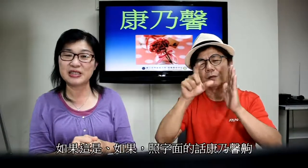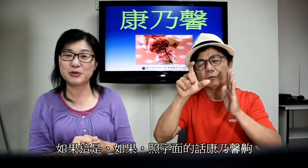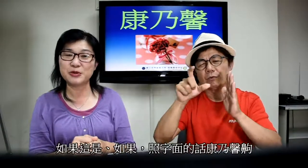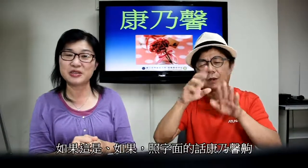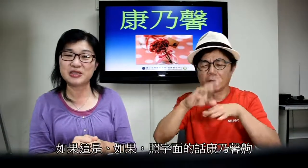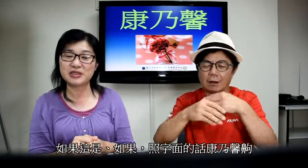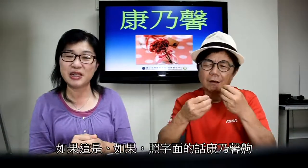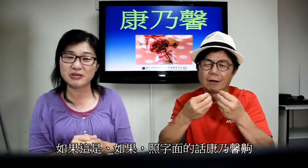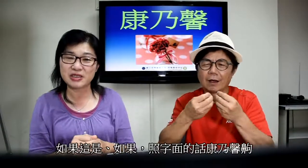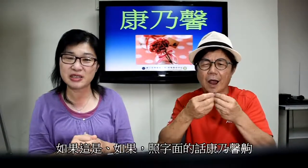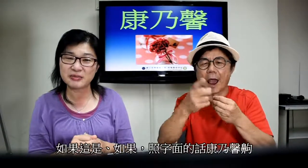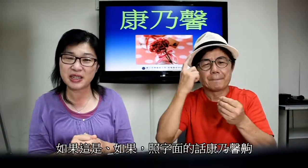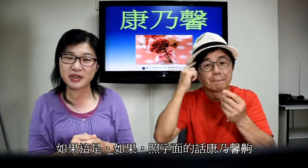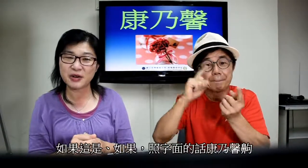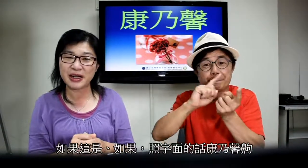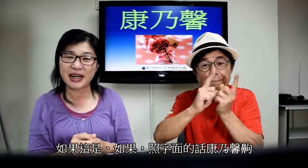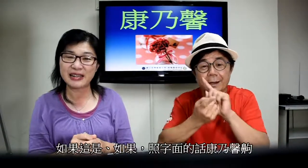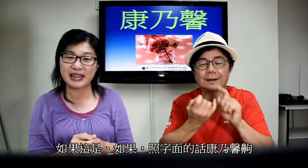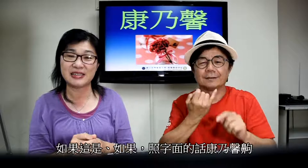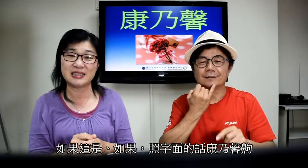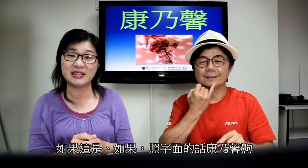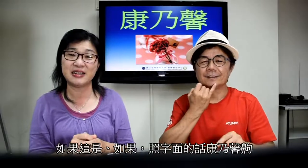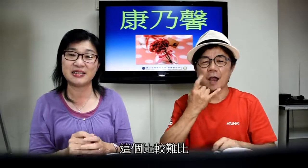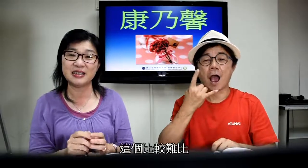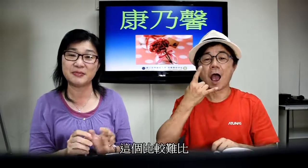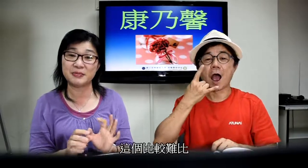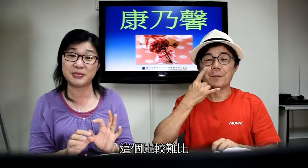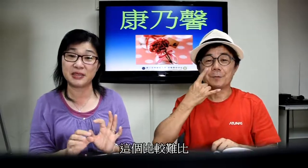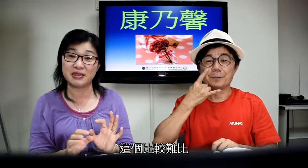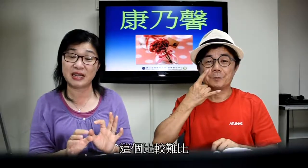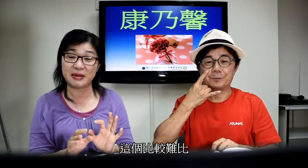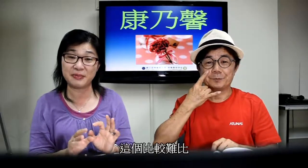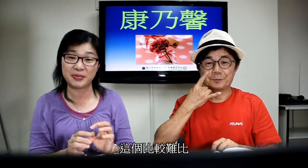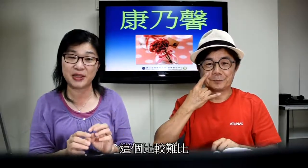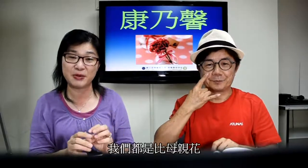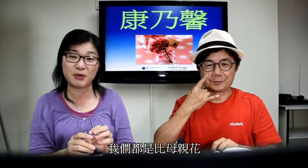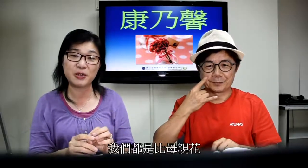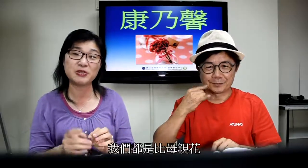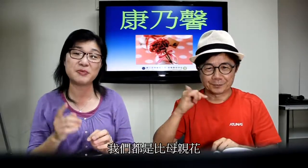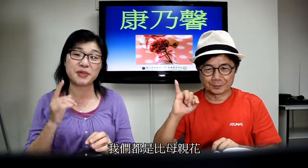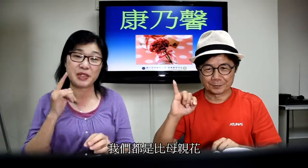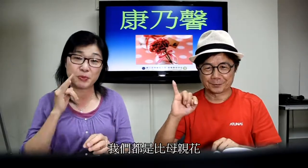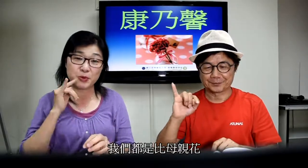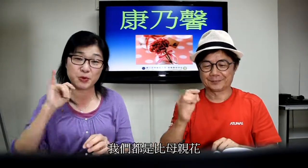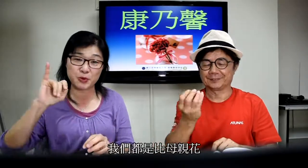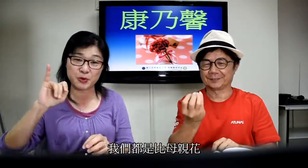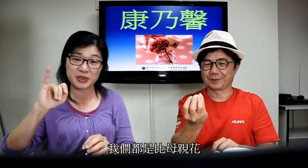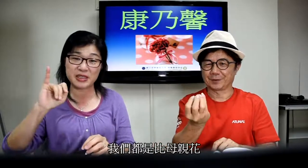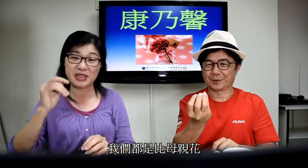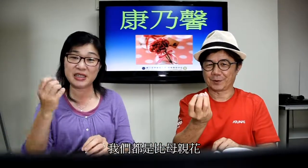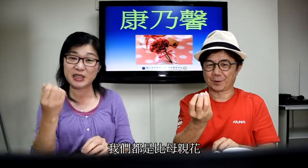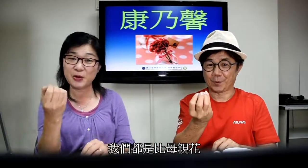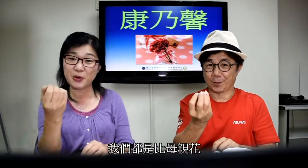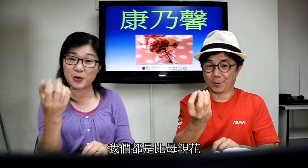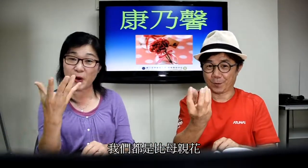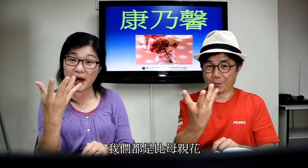如果照字面的话，康乃馨哈，这个比较难比，我们都是比母亲花。